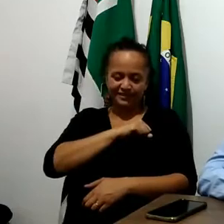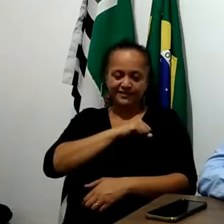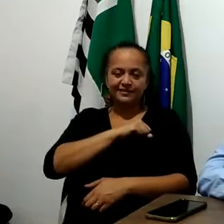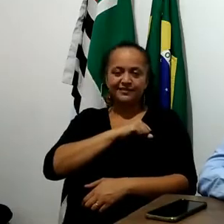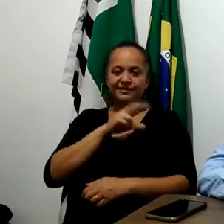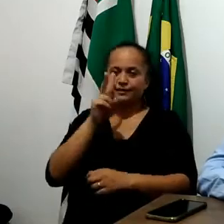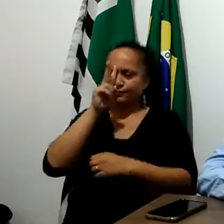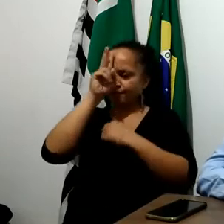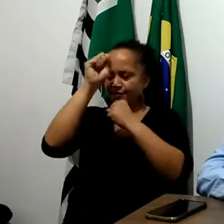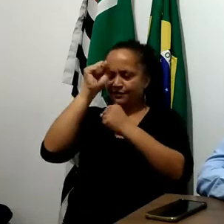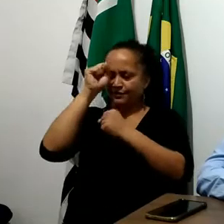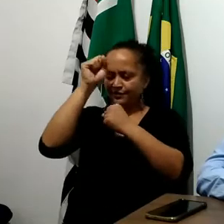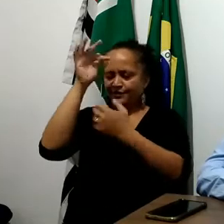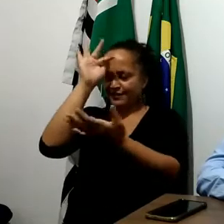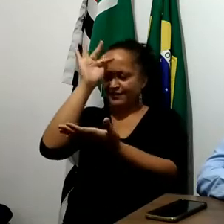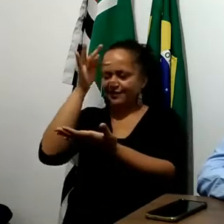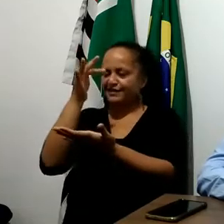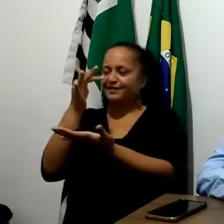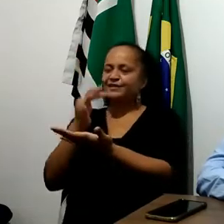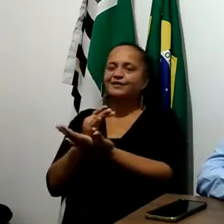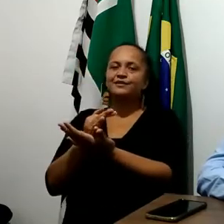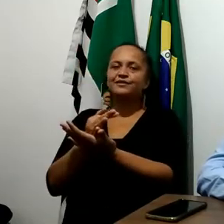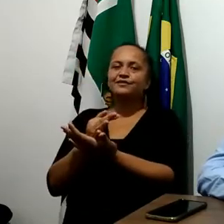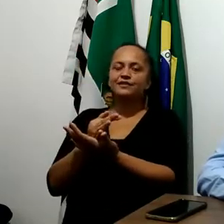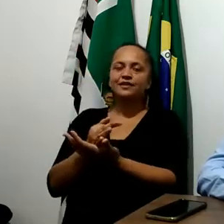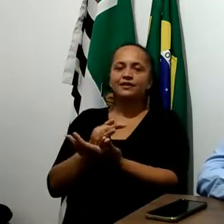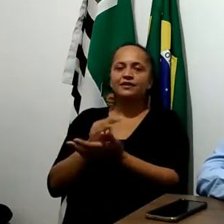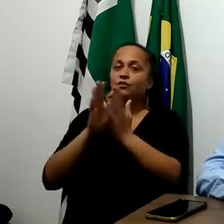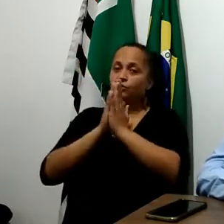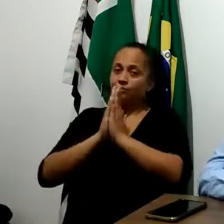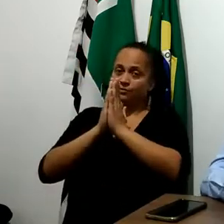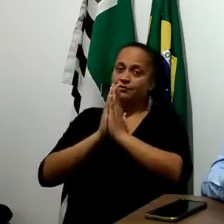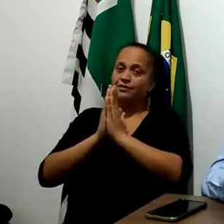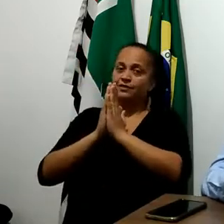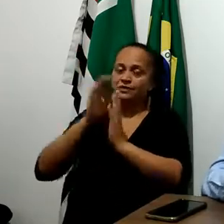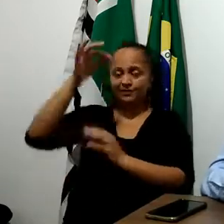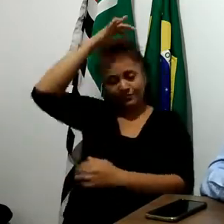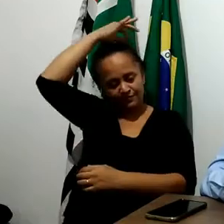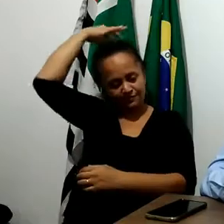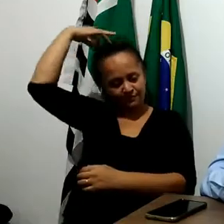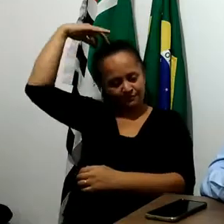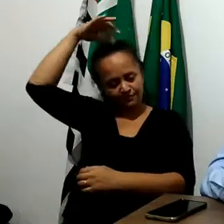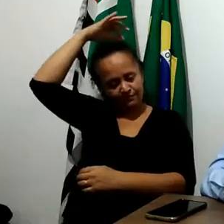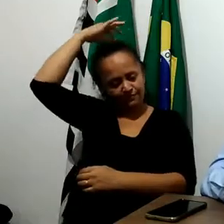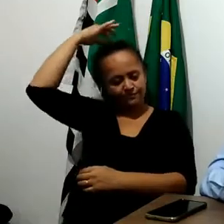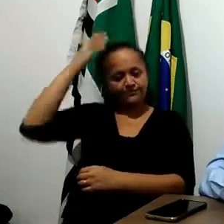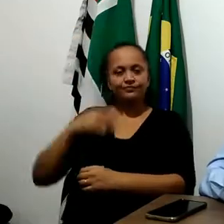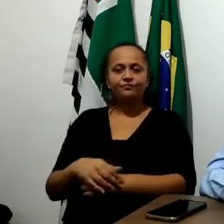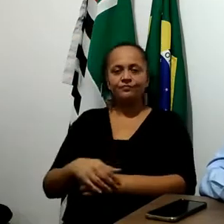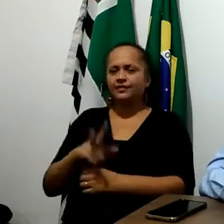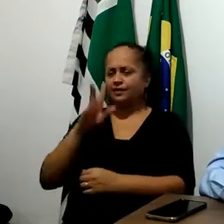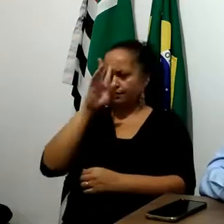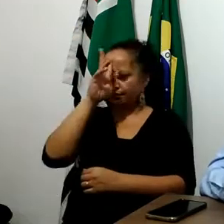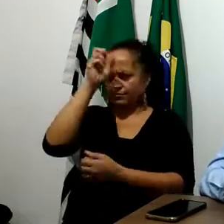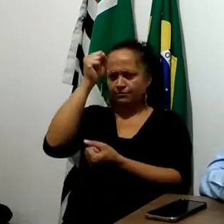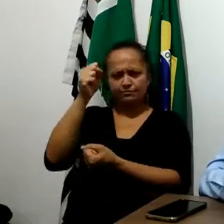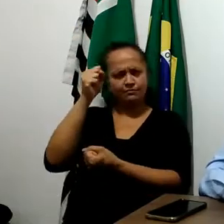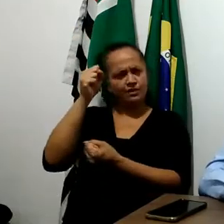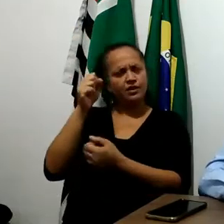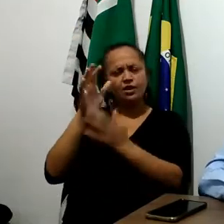edificando-vos na vossa fé santíssima, orando no Espírito Santo. Se edifique, ore em línguas,